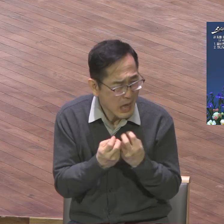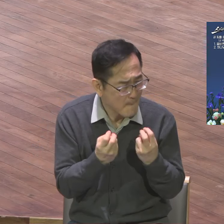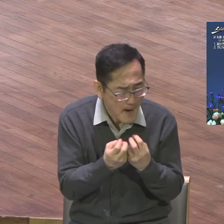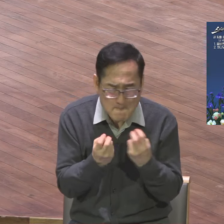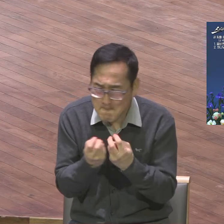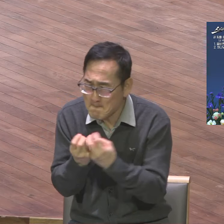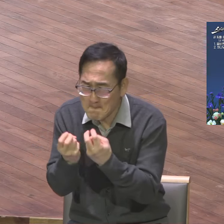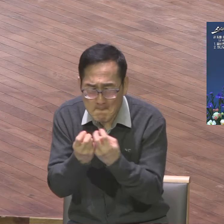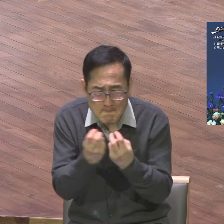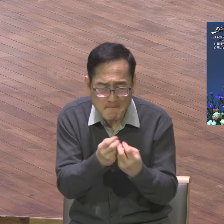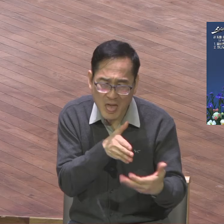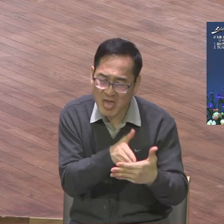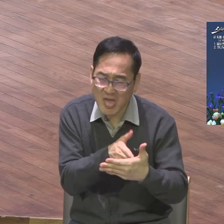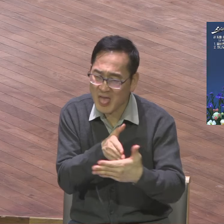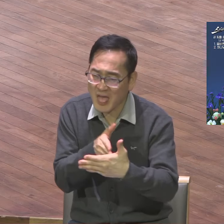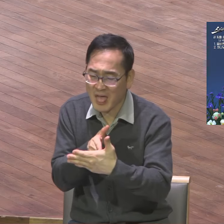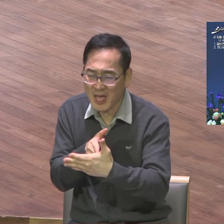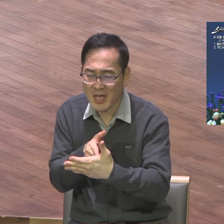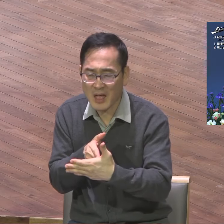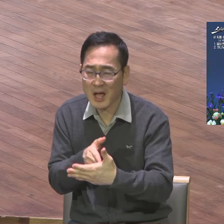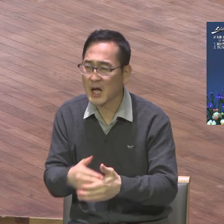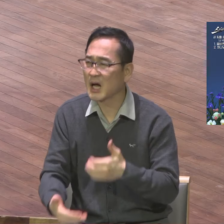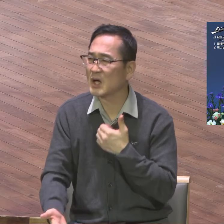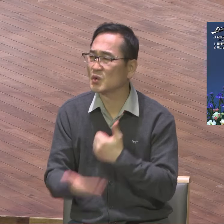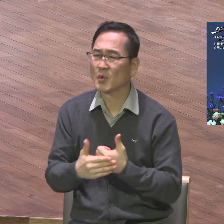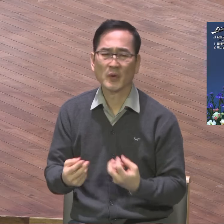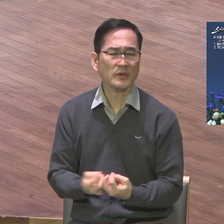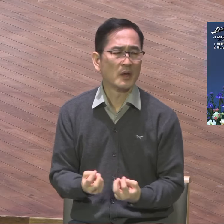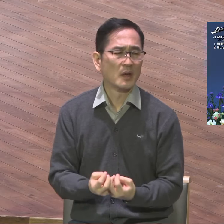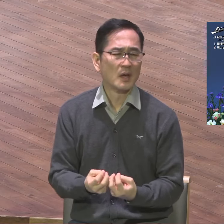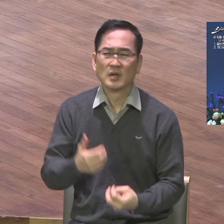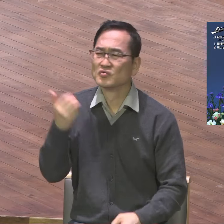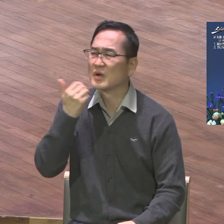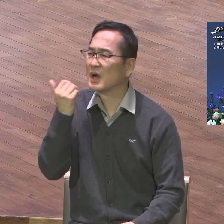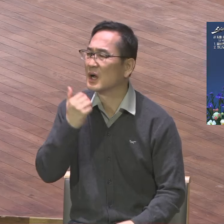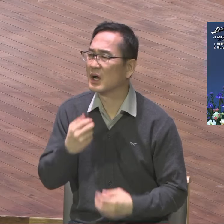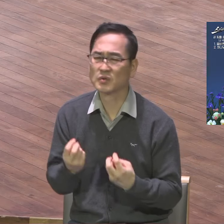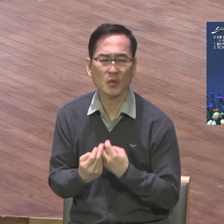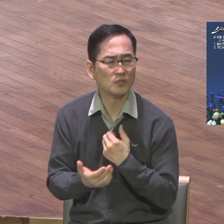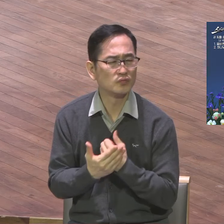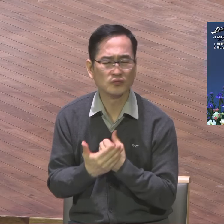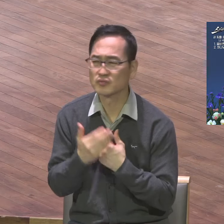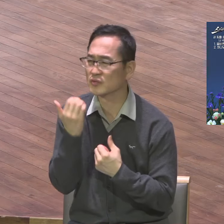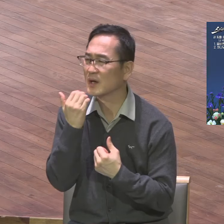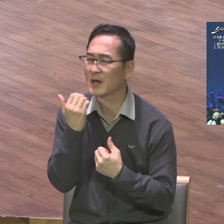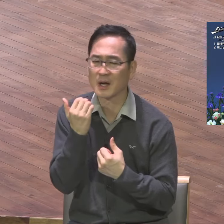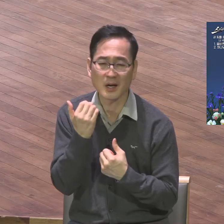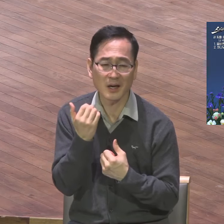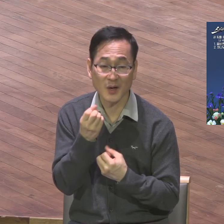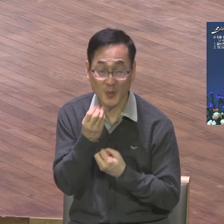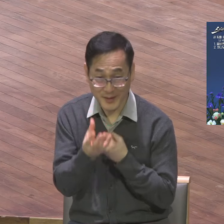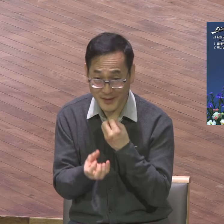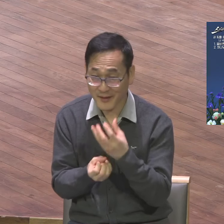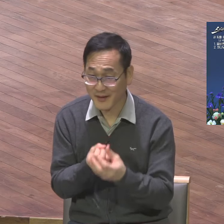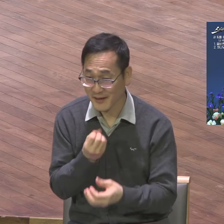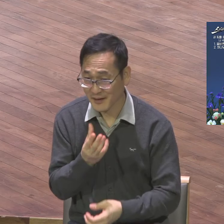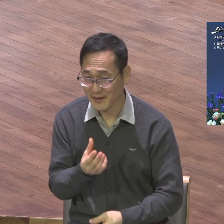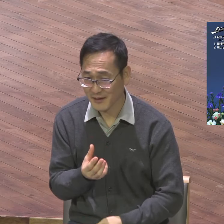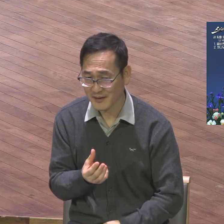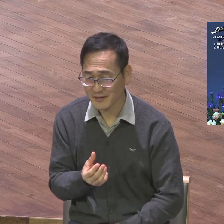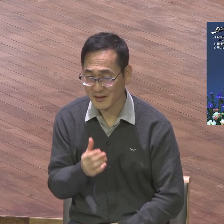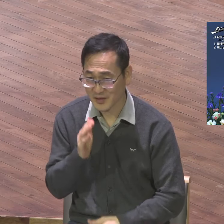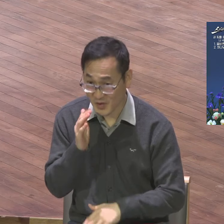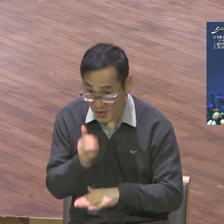돼. 그래서 나의 도움이 도대체 어디서 올까? 이 고백이요.